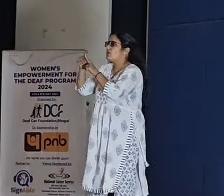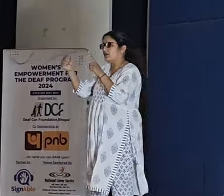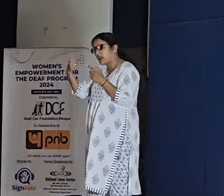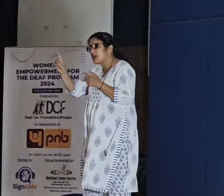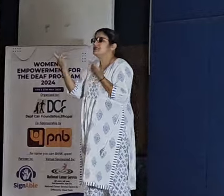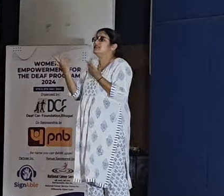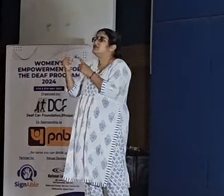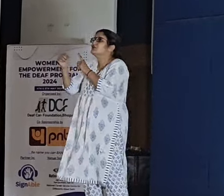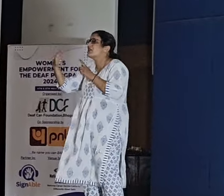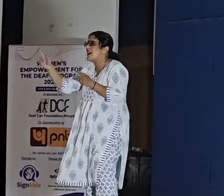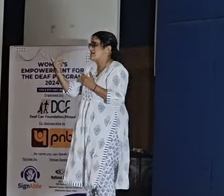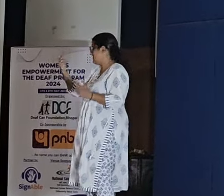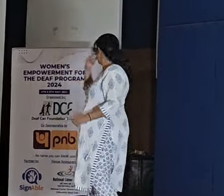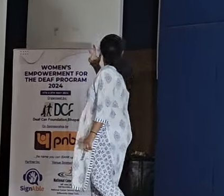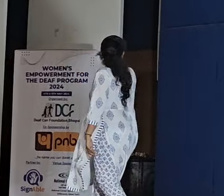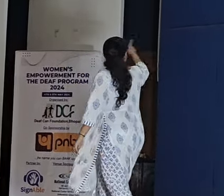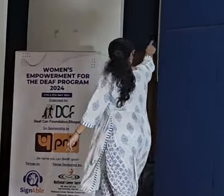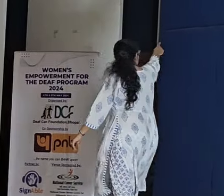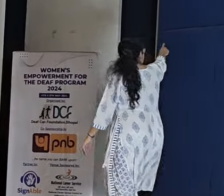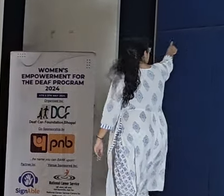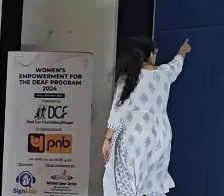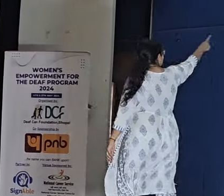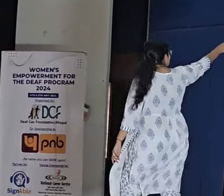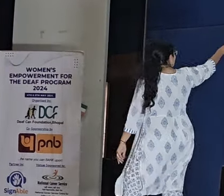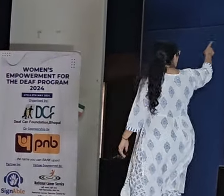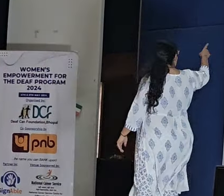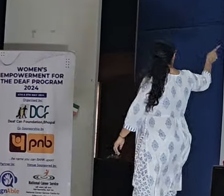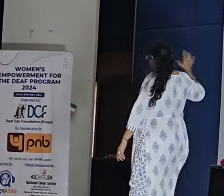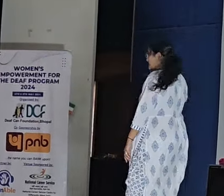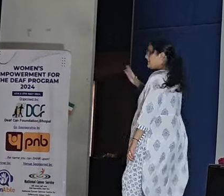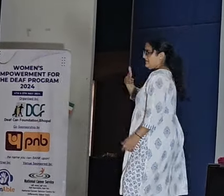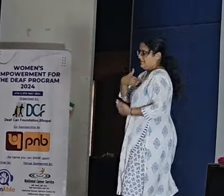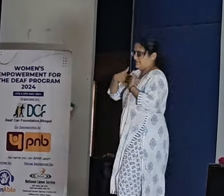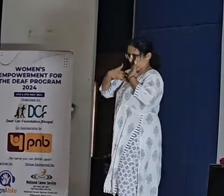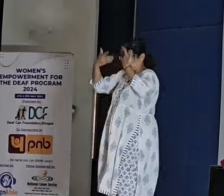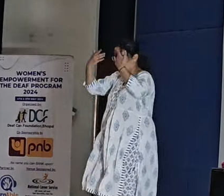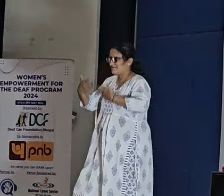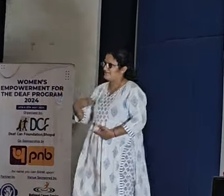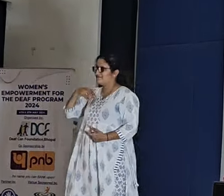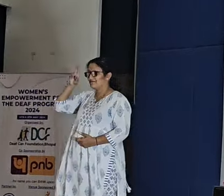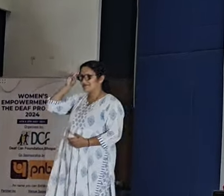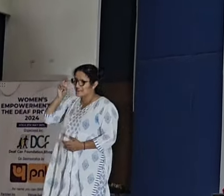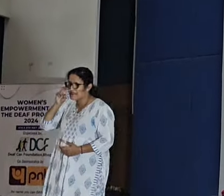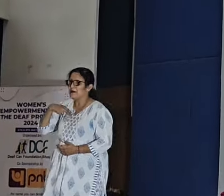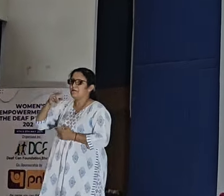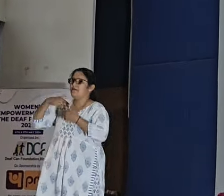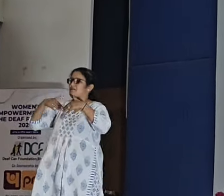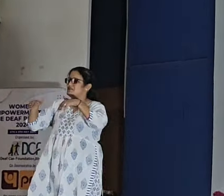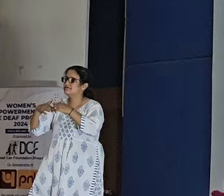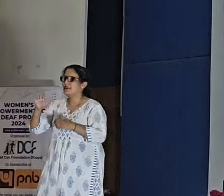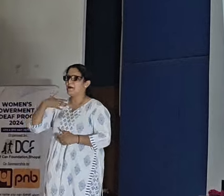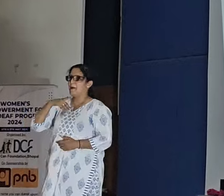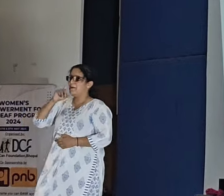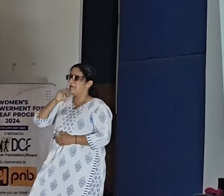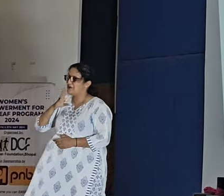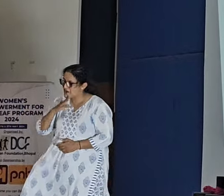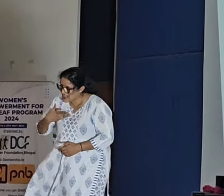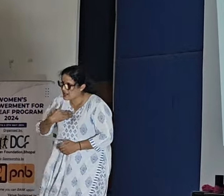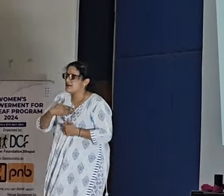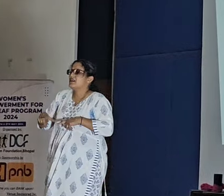आपको बताएंगे कि हमें क्या करना चाहिए। अब हम डोंट्स के बारे में आपको बताएंगे कि डस जो हमें करना चाहिए। ओके जैसे कि मैं एक अशर हूँ, मेरे का अशर भी